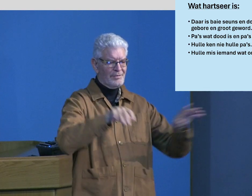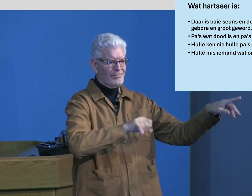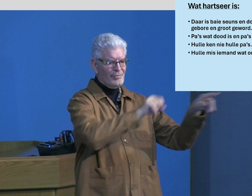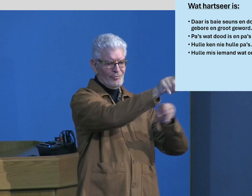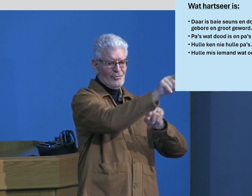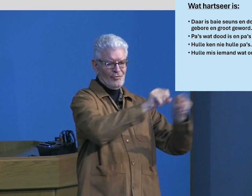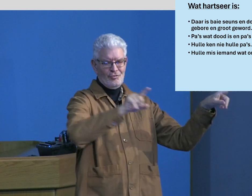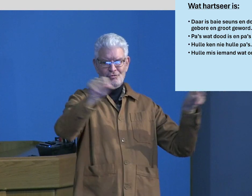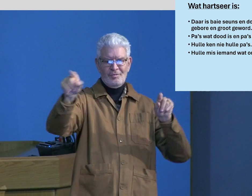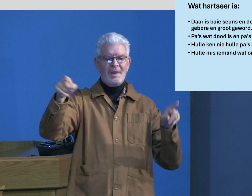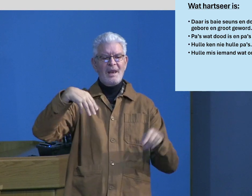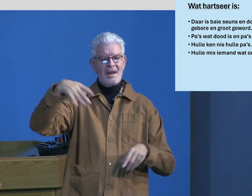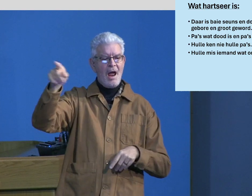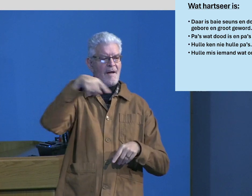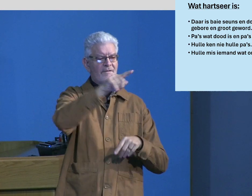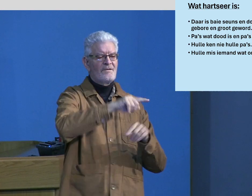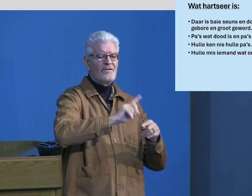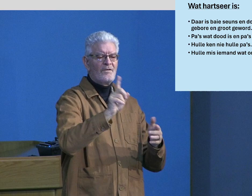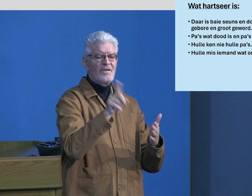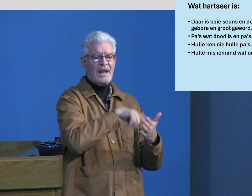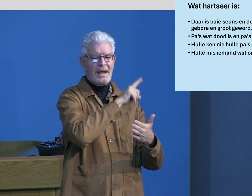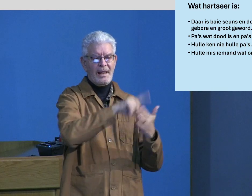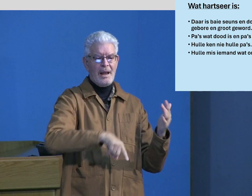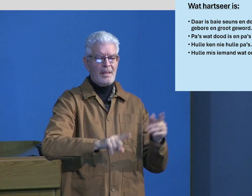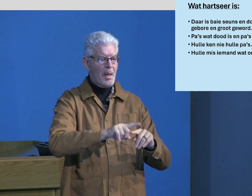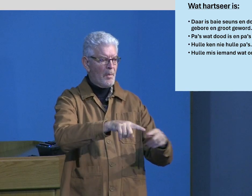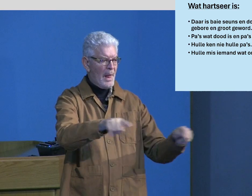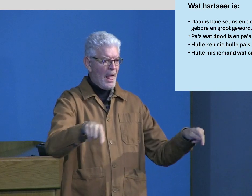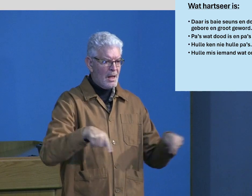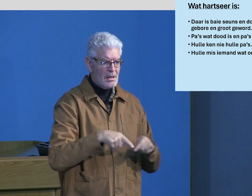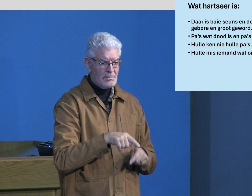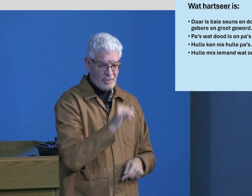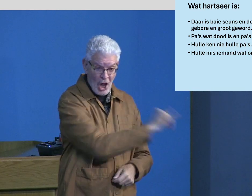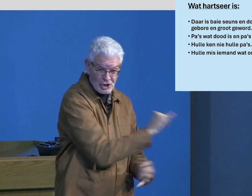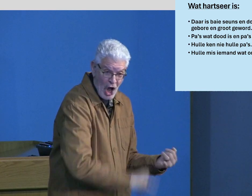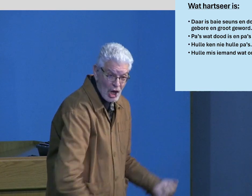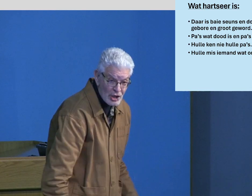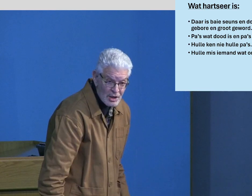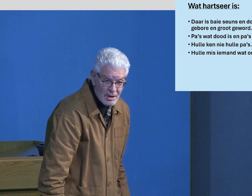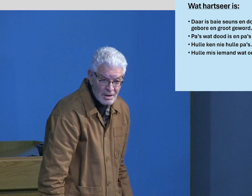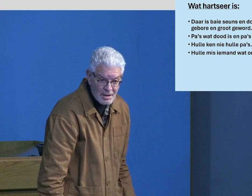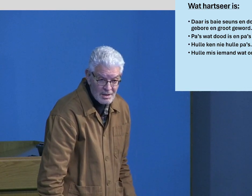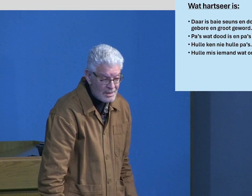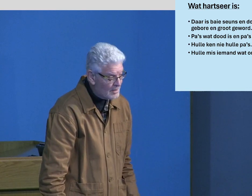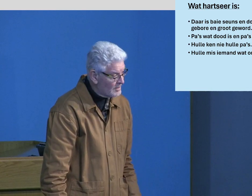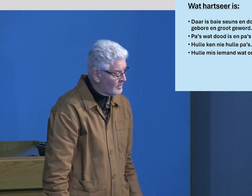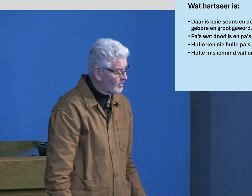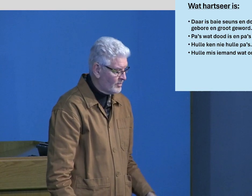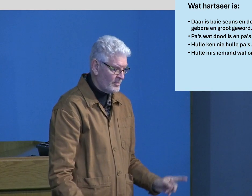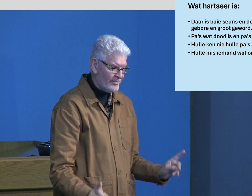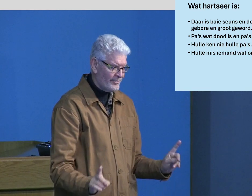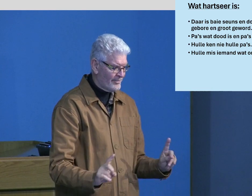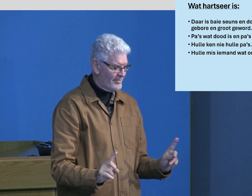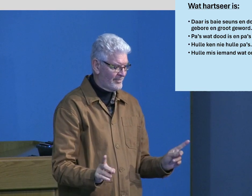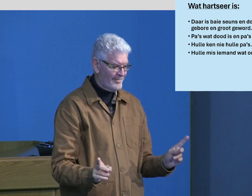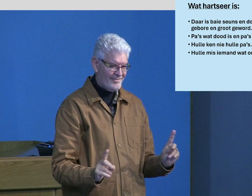Daarom is daar baie kinders wat verkeerde na plekke toe gaan. Is dit die kinders se skuld? Ek wonder.